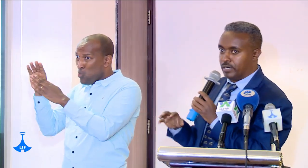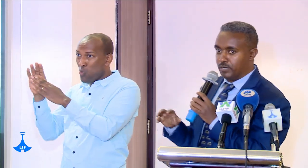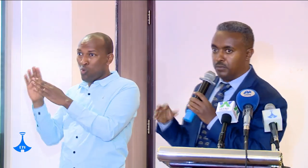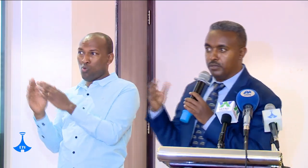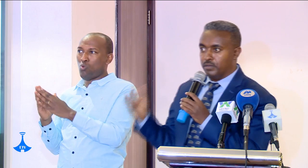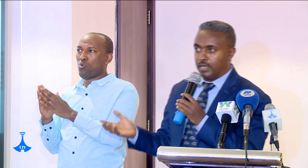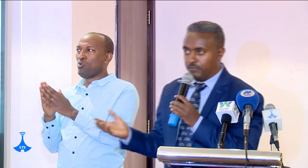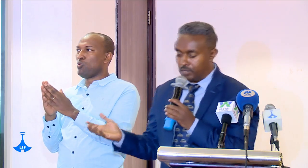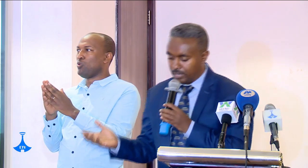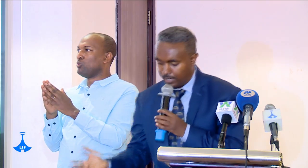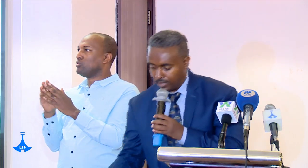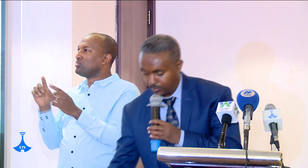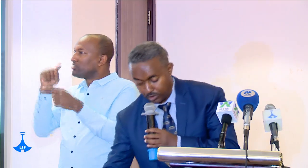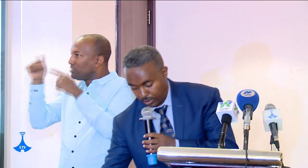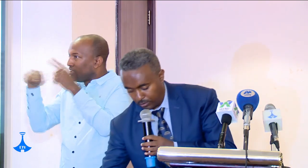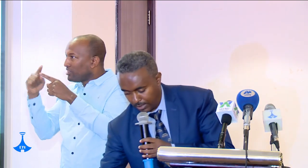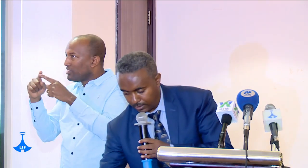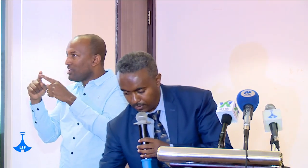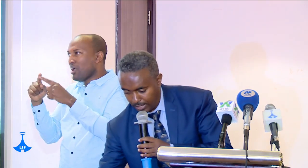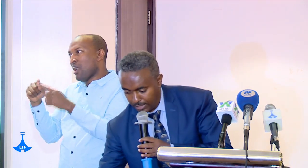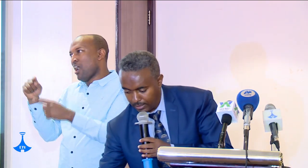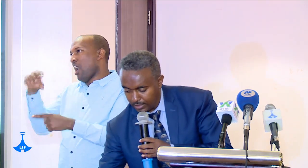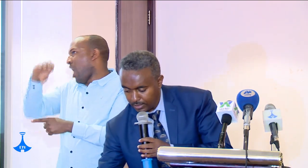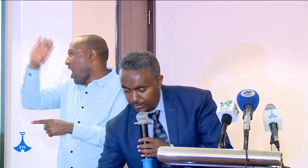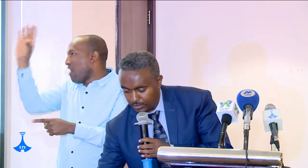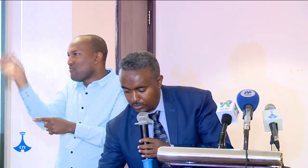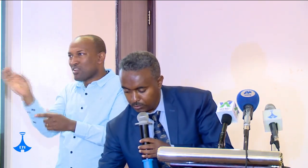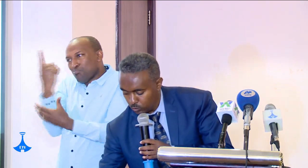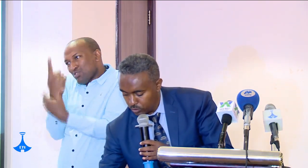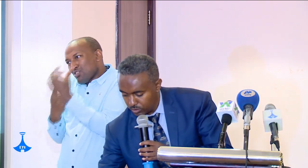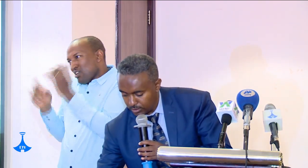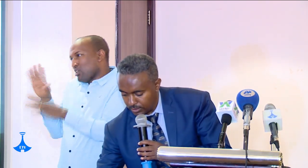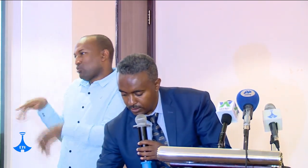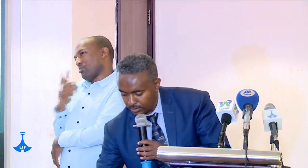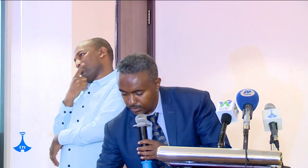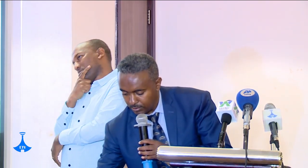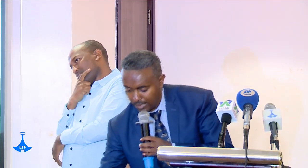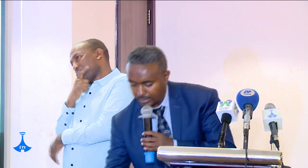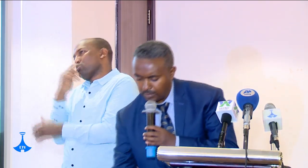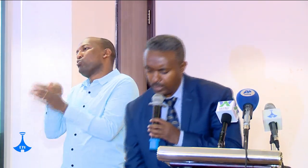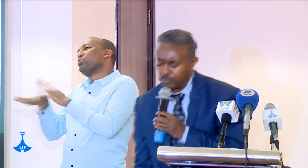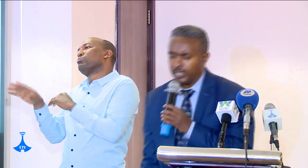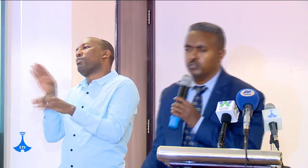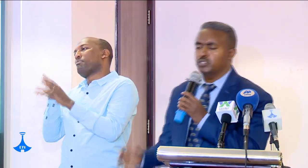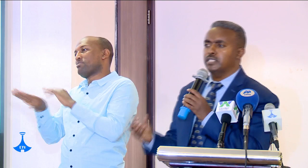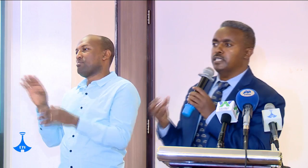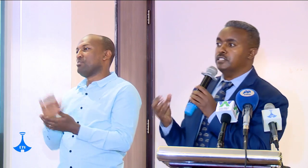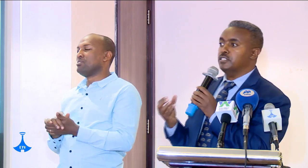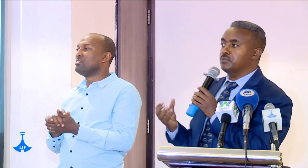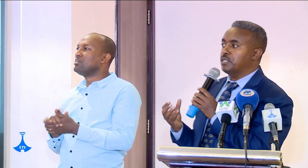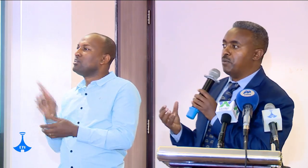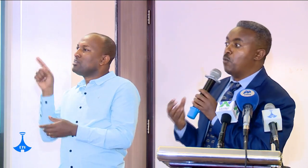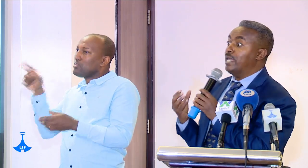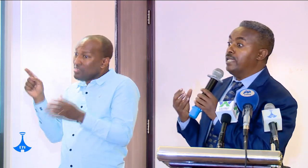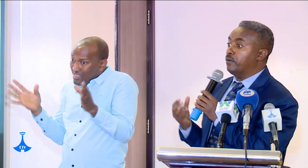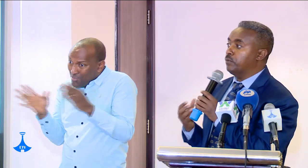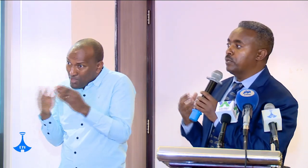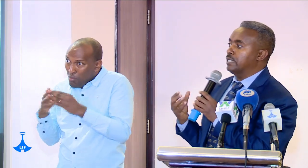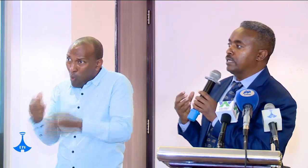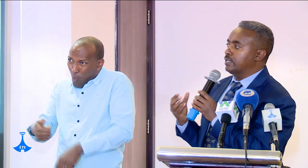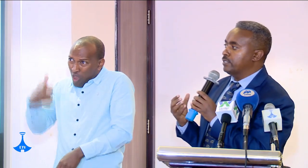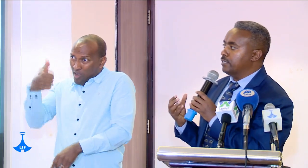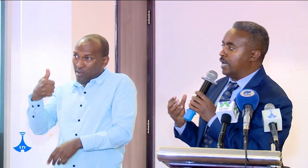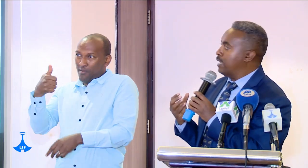አካሎ የቀረው አፍሪካ ብቻ ነው ማለት ነው። ይሄንን ትዝብት ውስጥ በማስገባት ማለት ነው። ስለዚህ የዚህ ስብሰባ